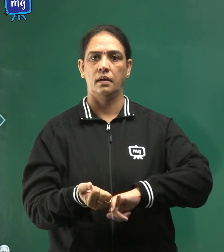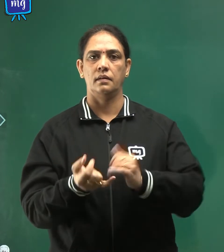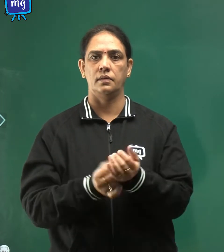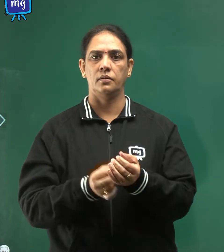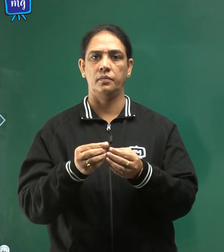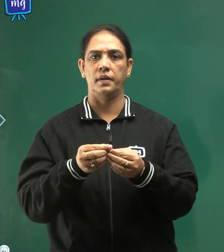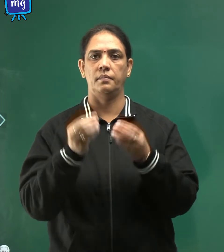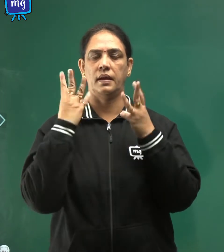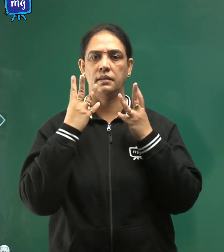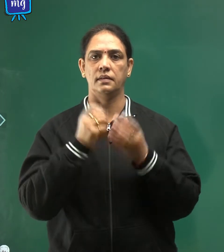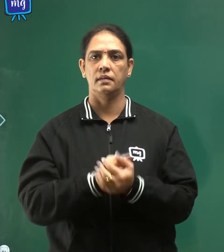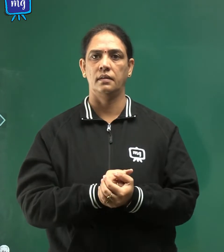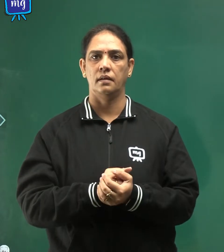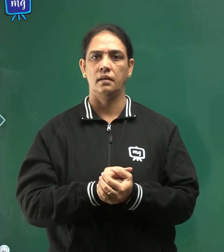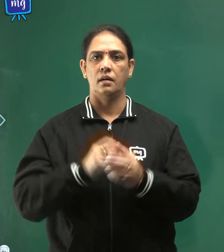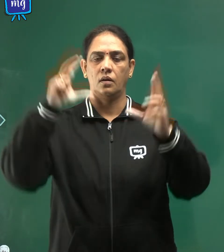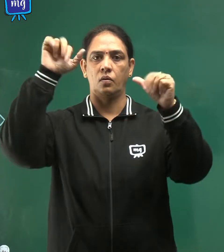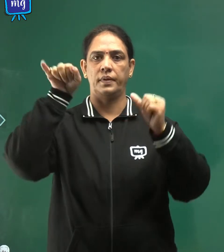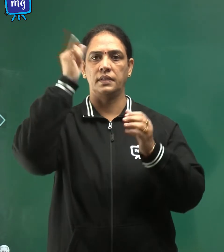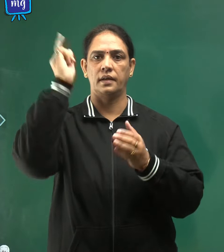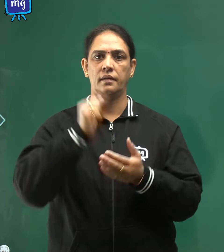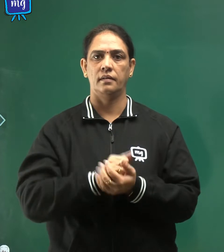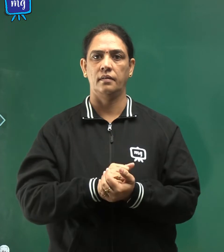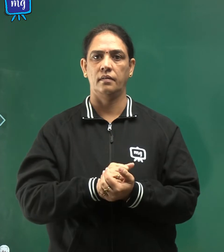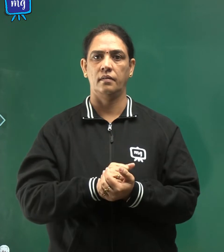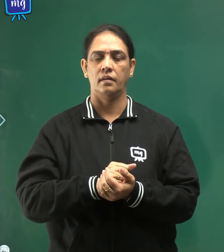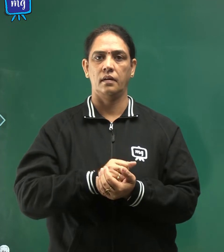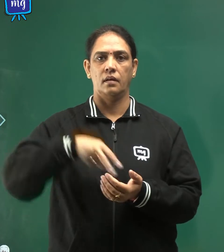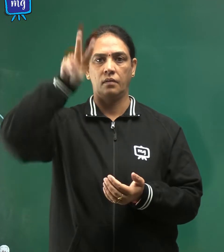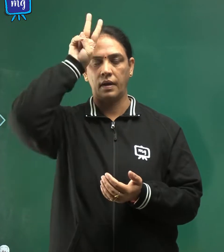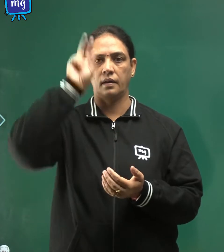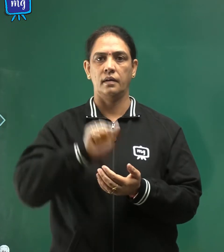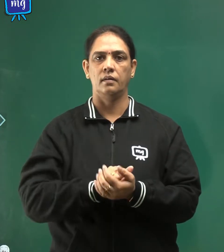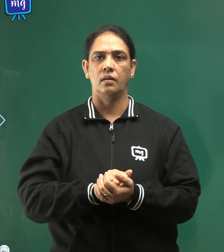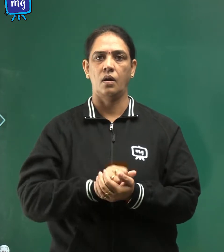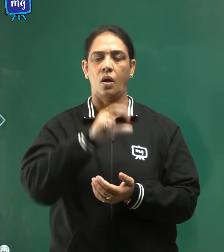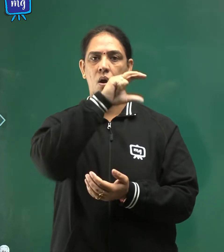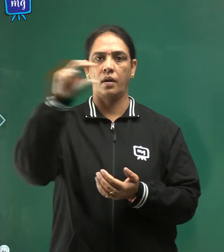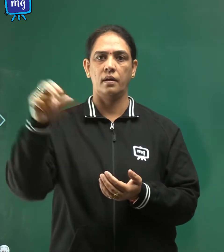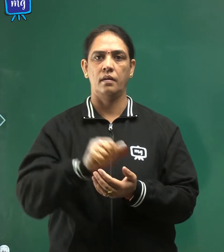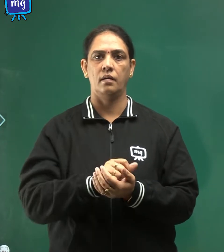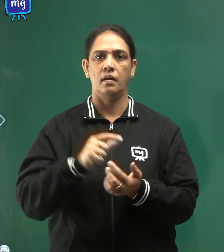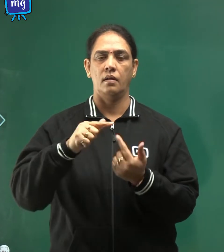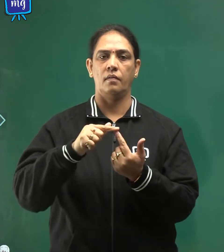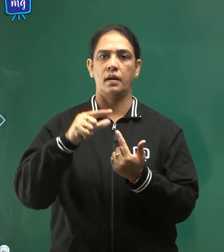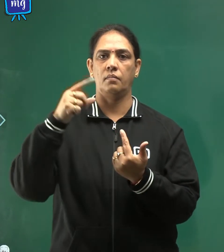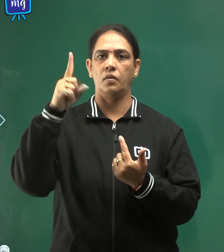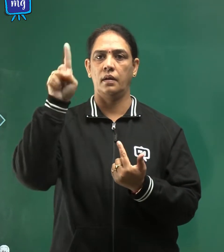गणित अध्याय 6 वर्ग और